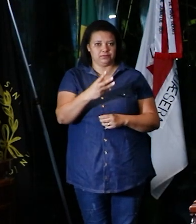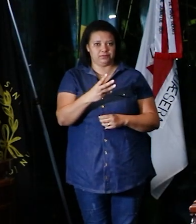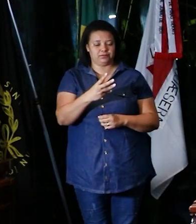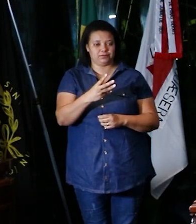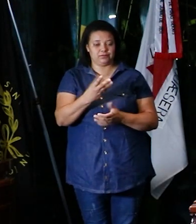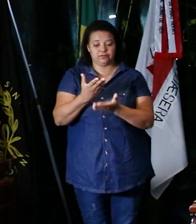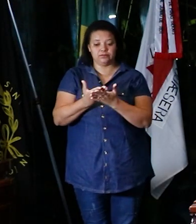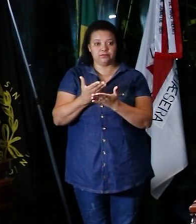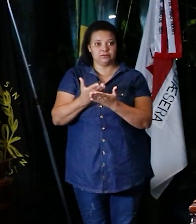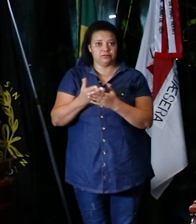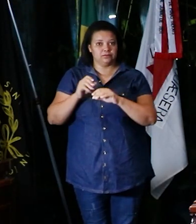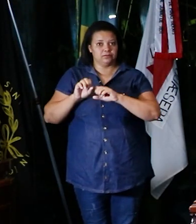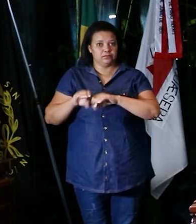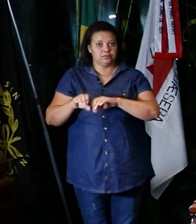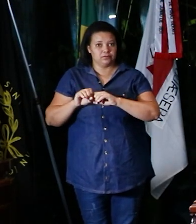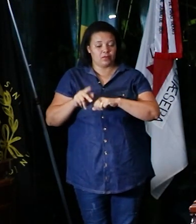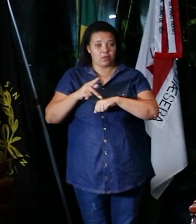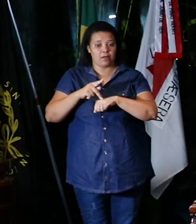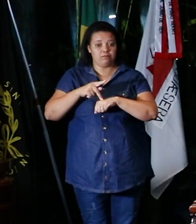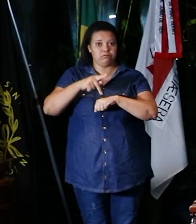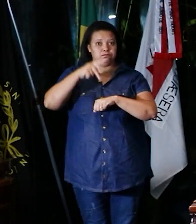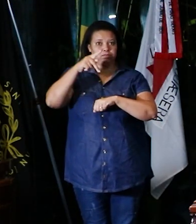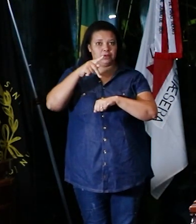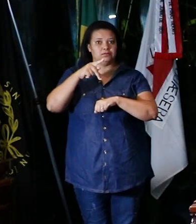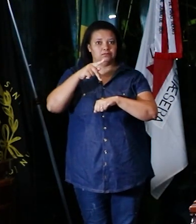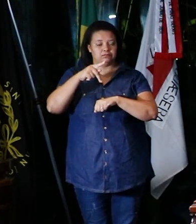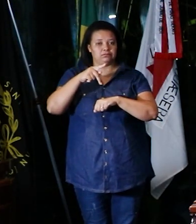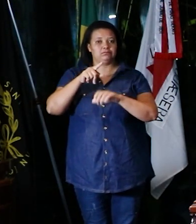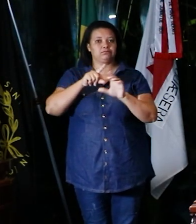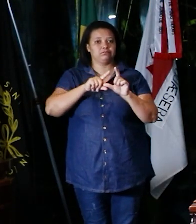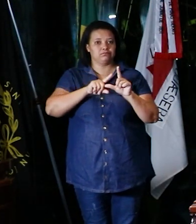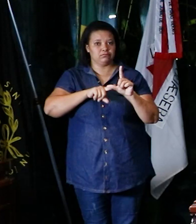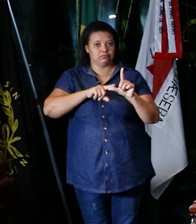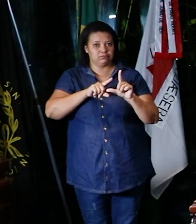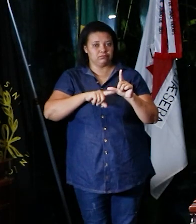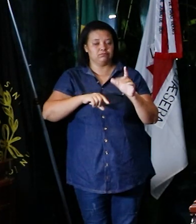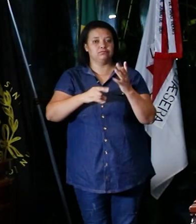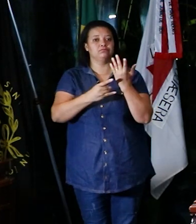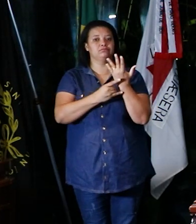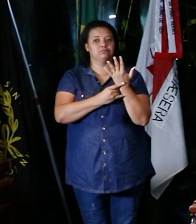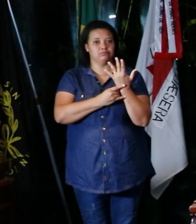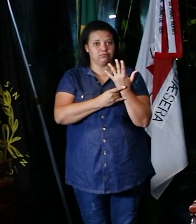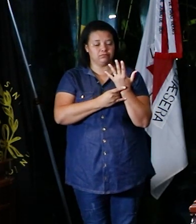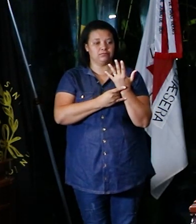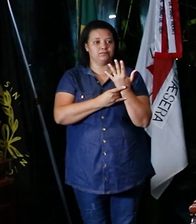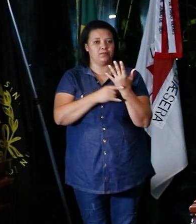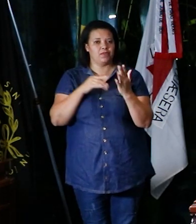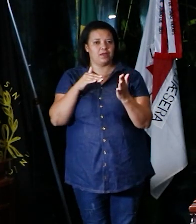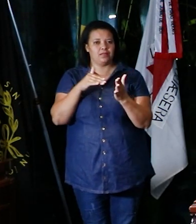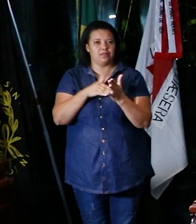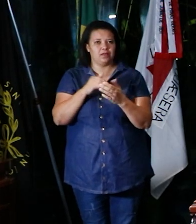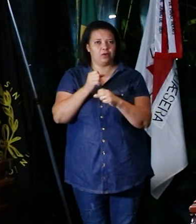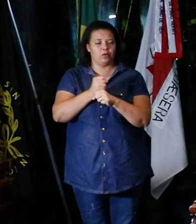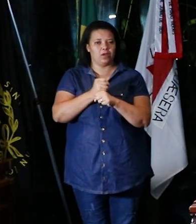dos cursos de graduação e de pós-graduação da Faculdade de Letras da Universidade Federal de Minas Gerais até